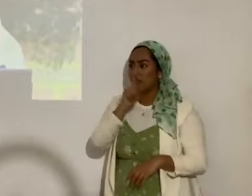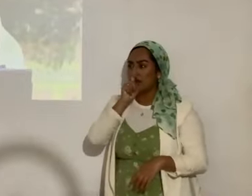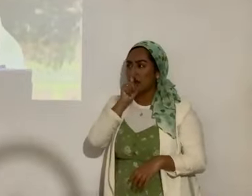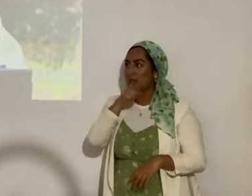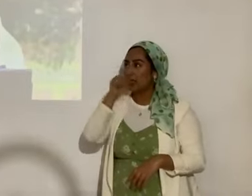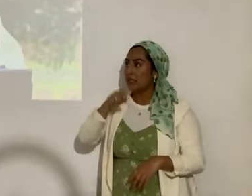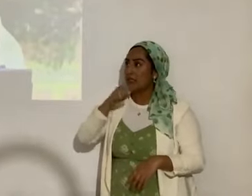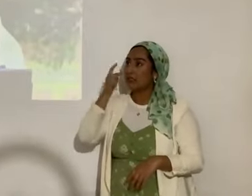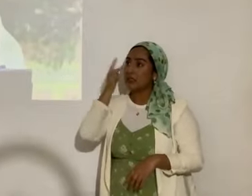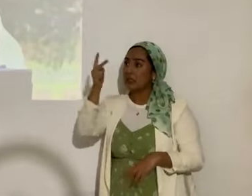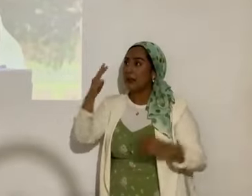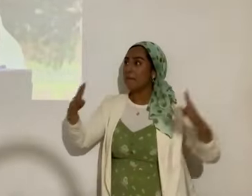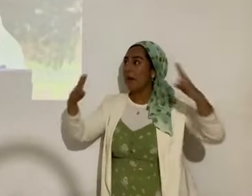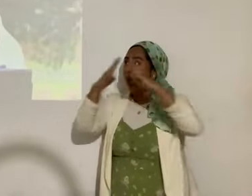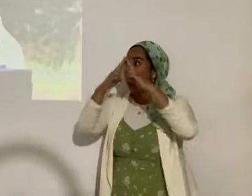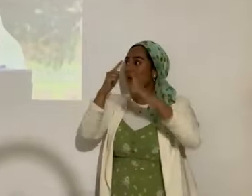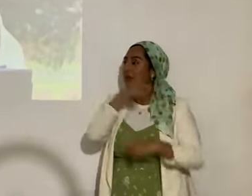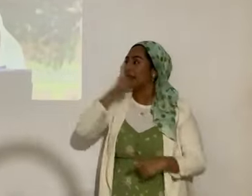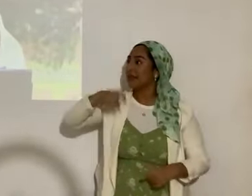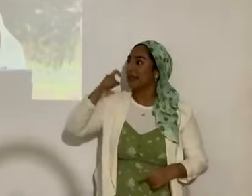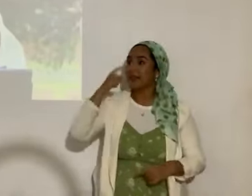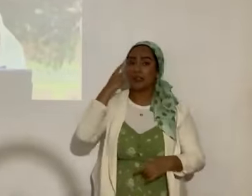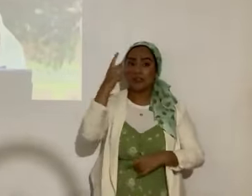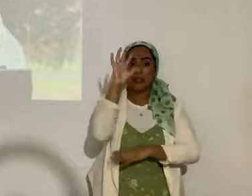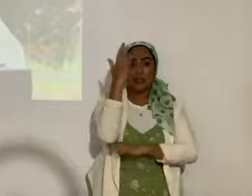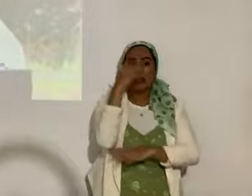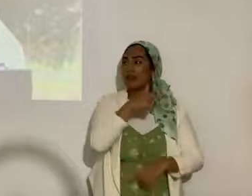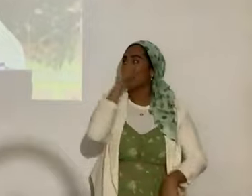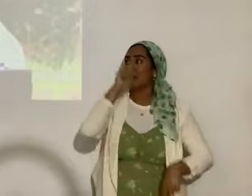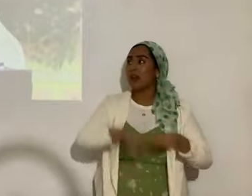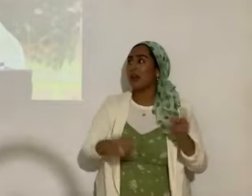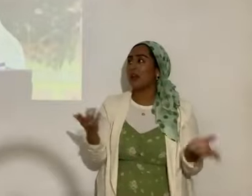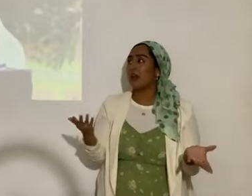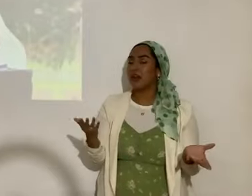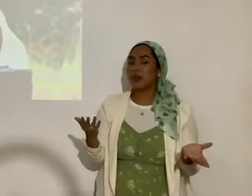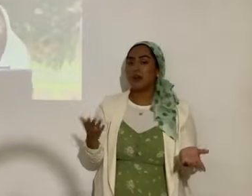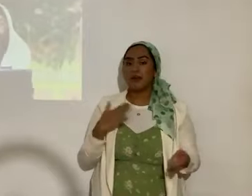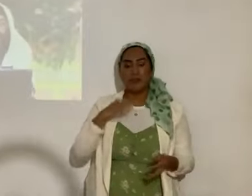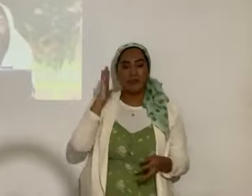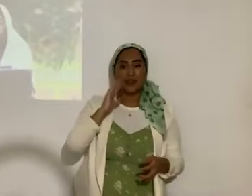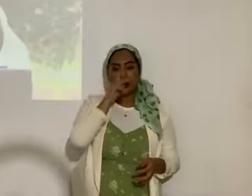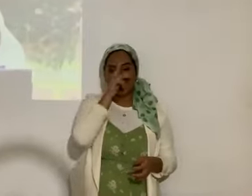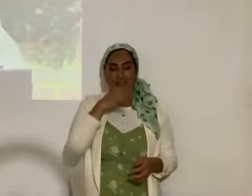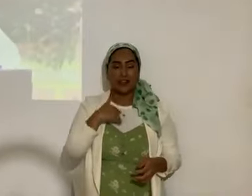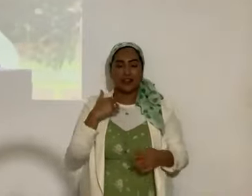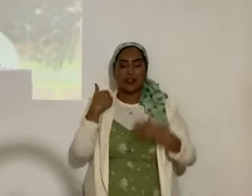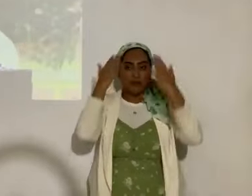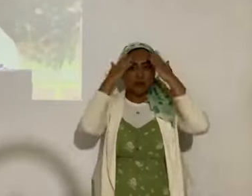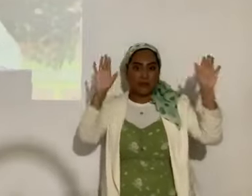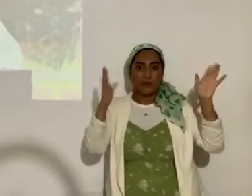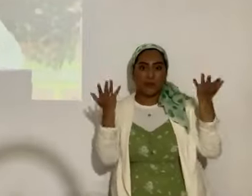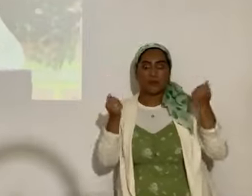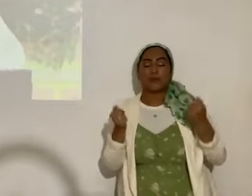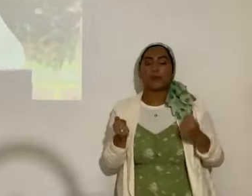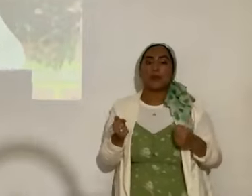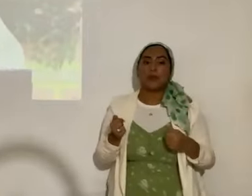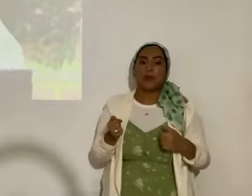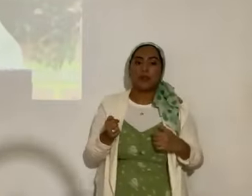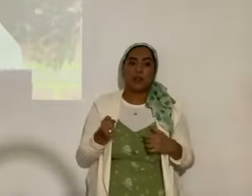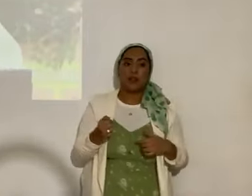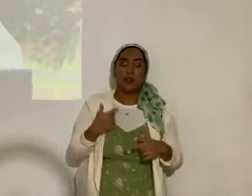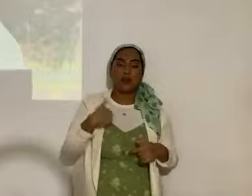Aguilillo necesita ver las montañas necesita ver los árboles yo era yo un niño y tenía esa ese pensamiento de niño y realmente